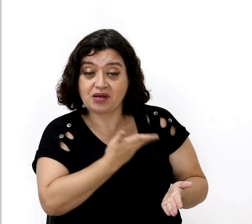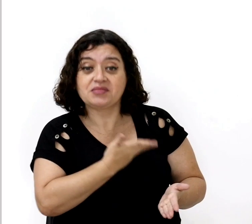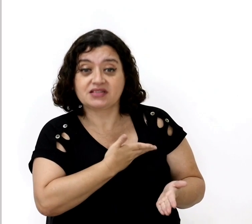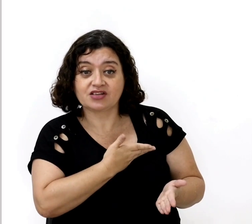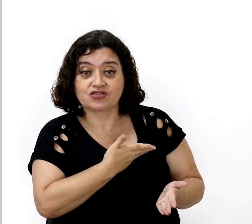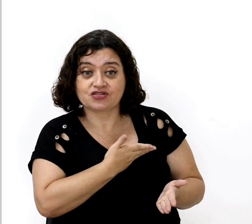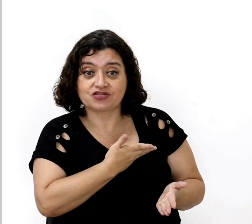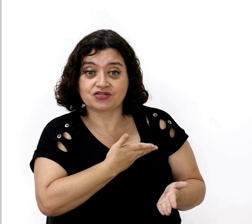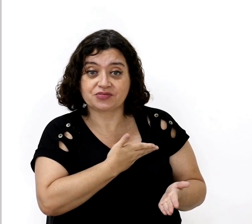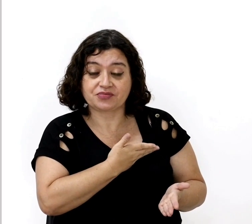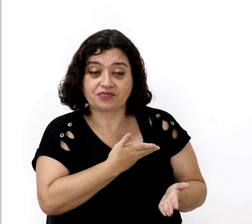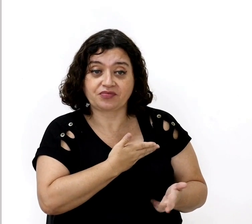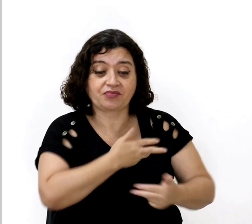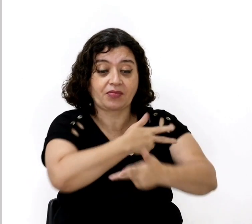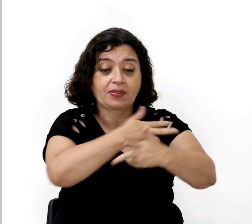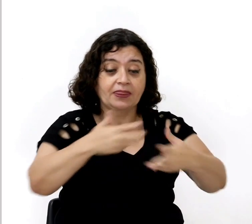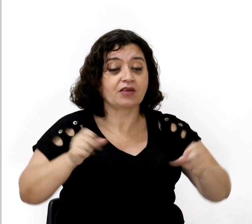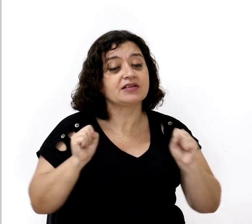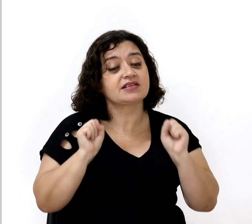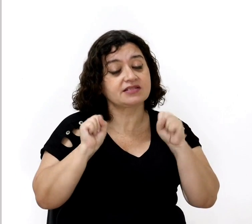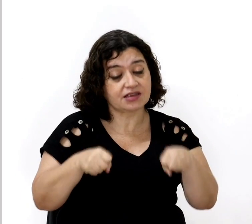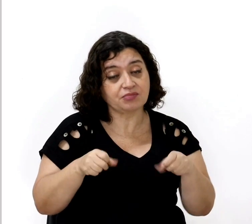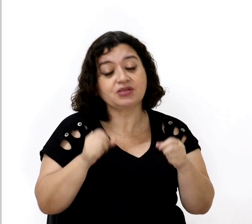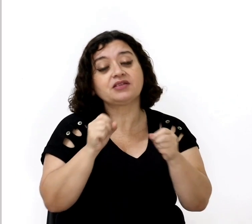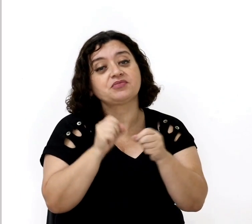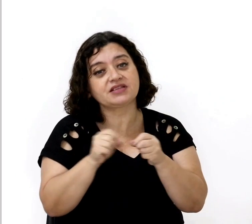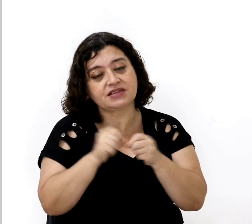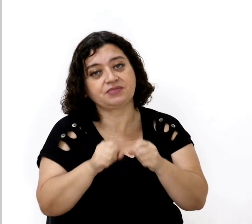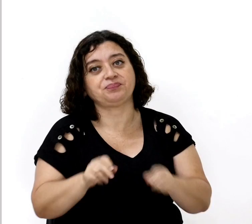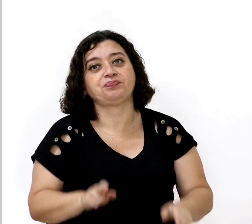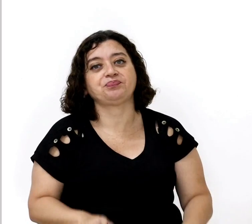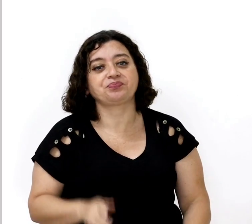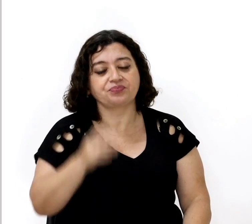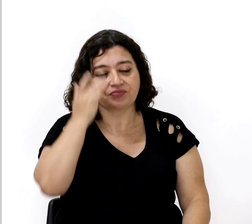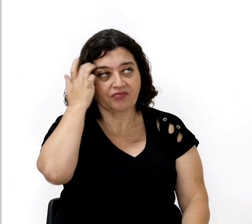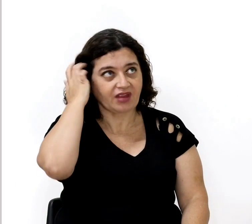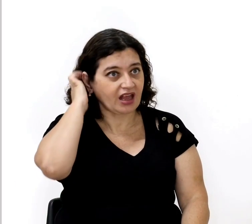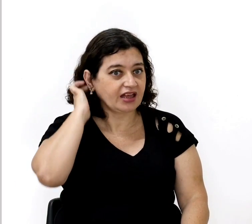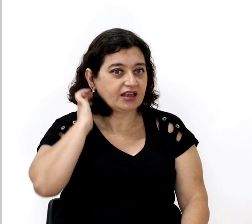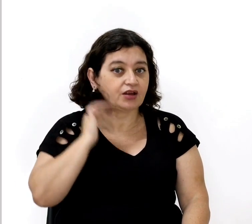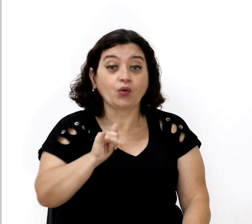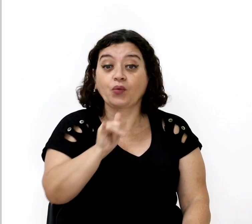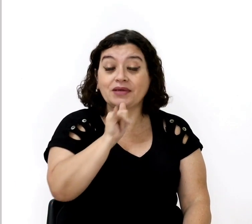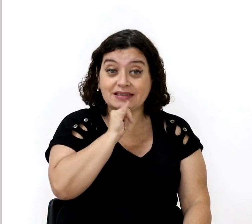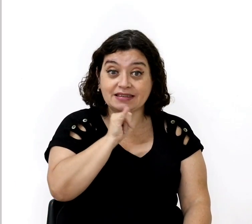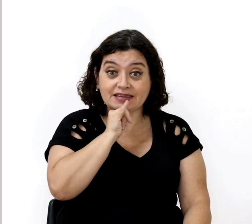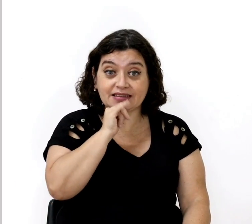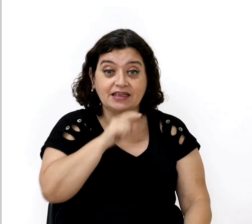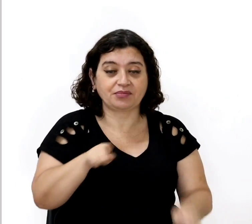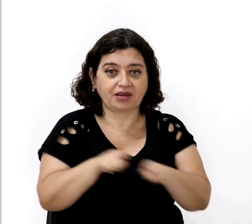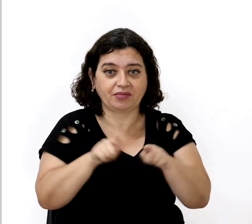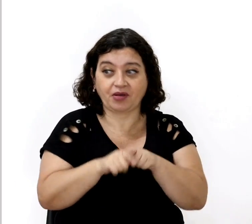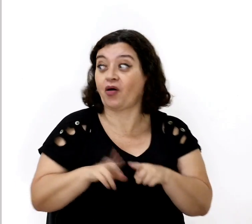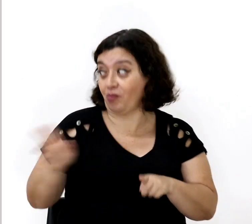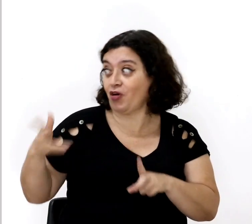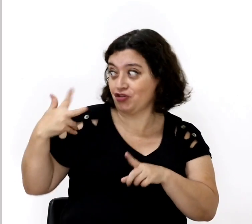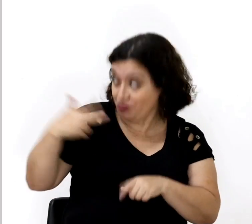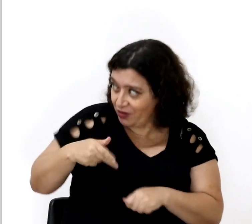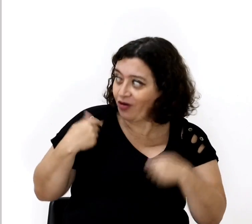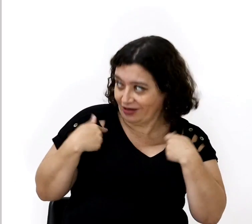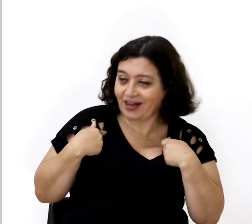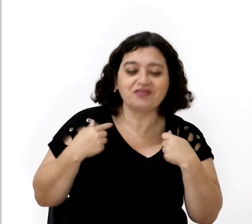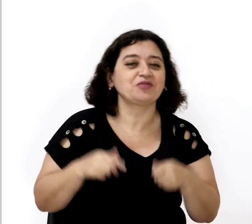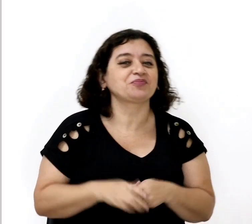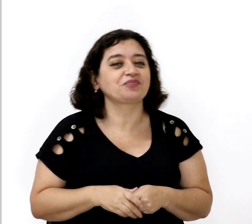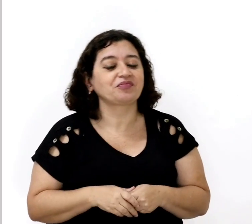né? Então, são coisas que a gente pode colocar aqui. Eu vi um exemplo, está na hora de você me cortar, se